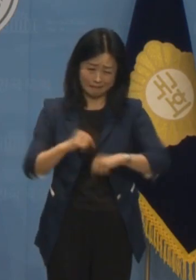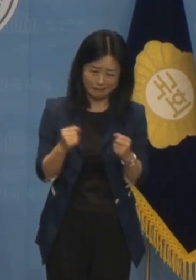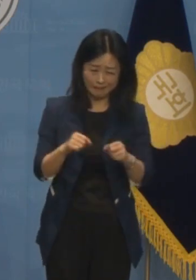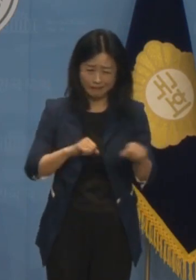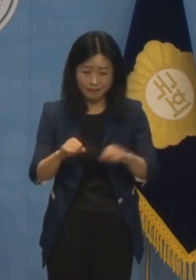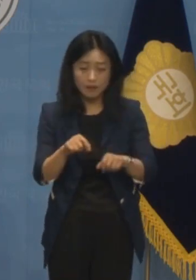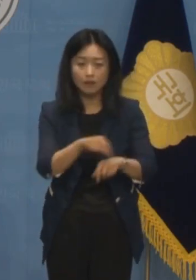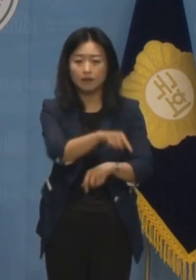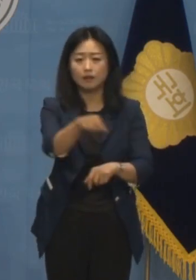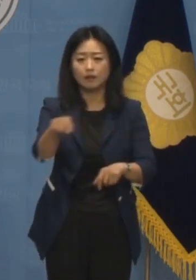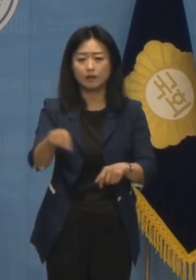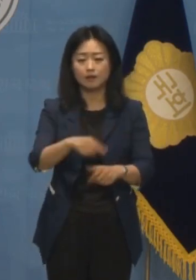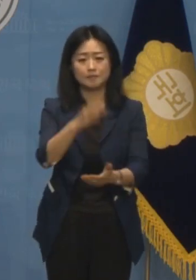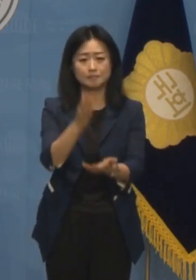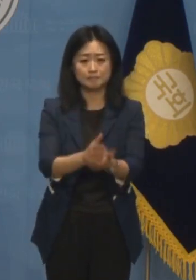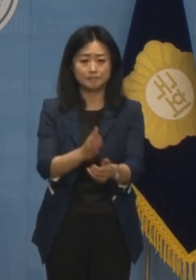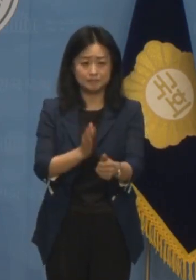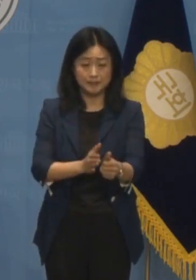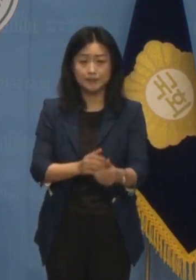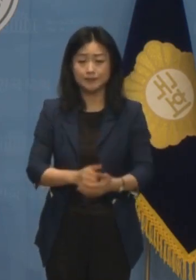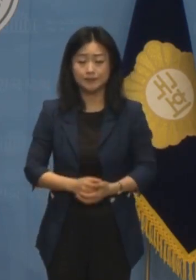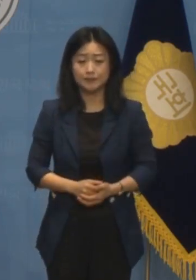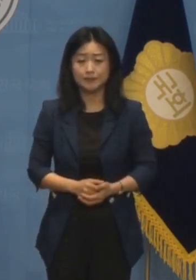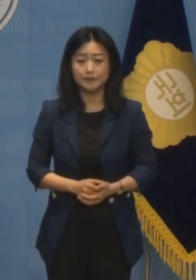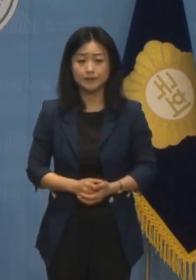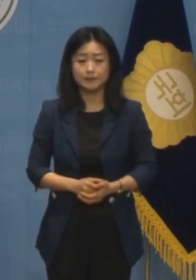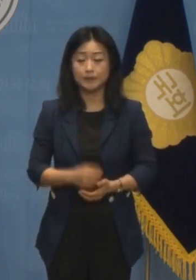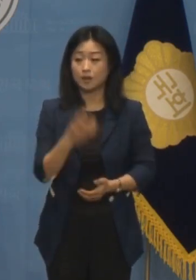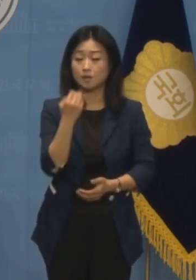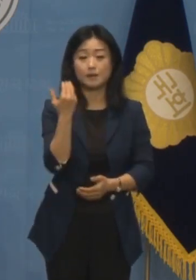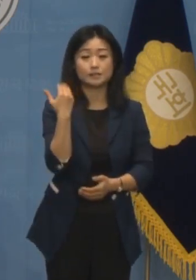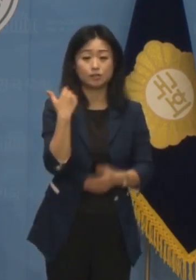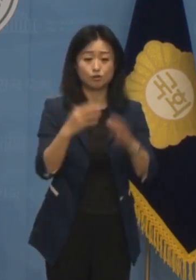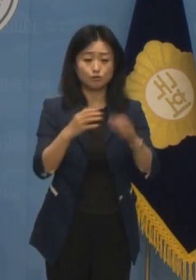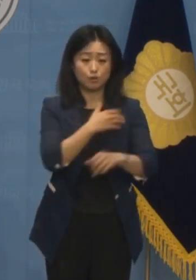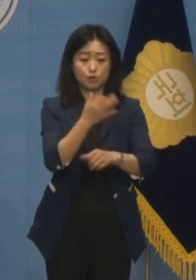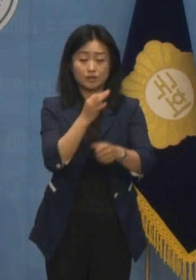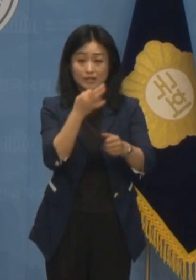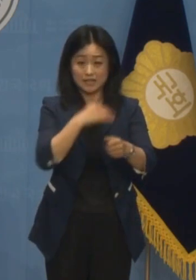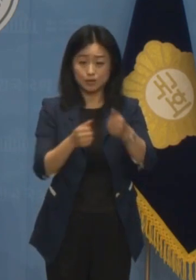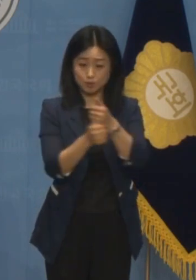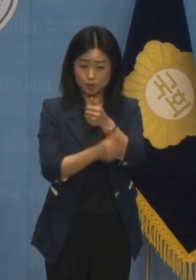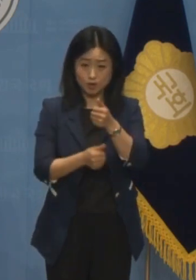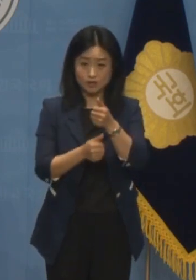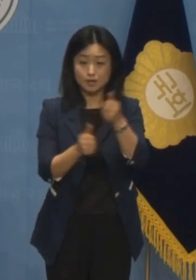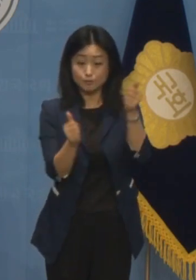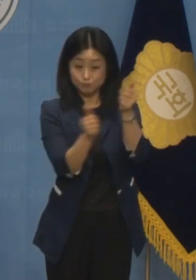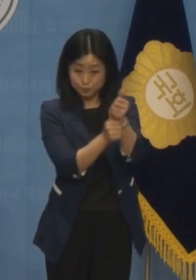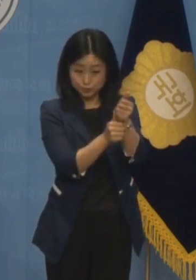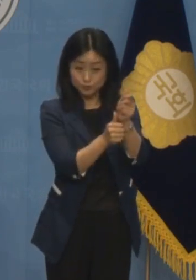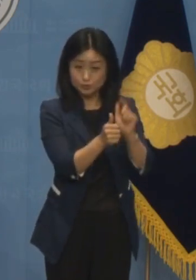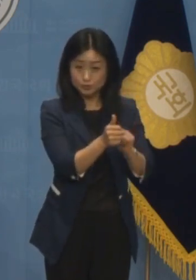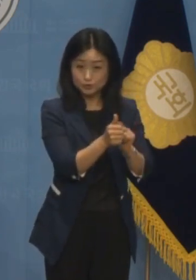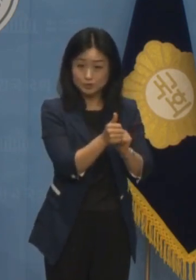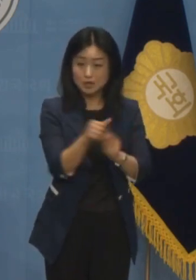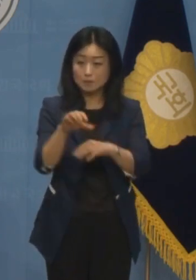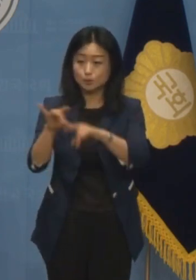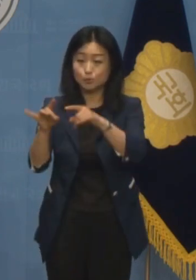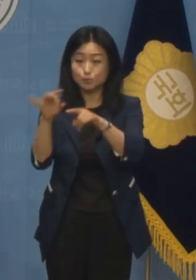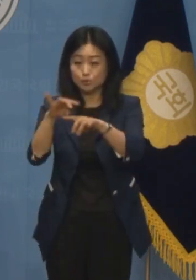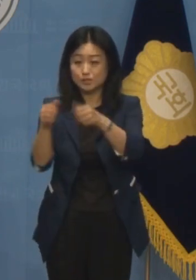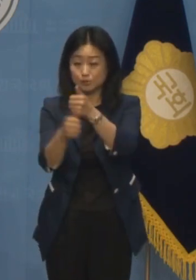즉 중단되어야 합니다까지 권 부장 있다가 강통 부원장으로